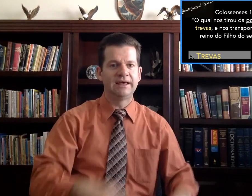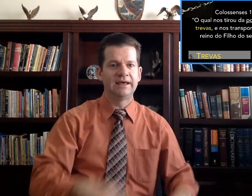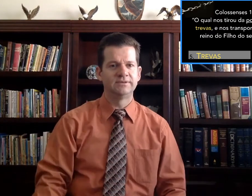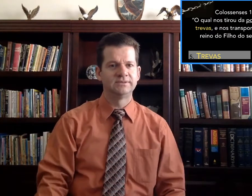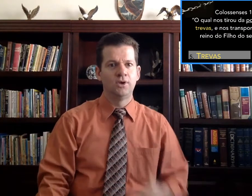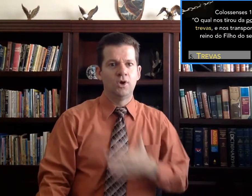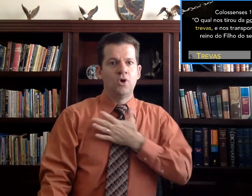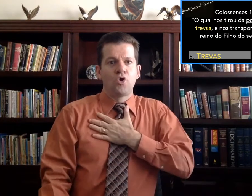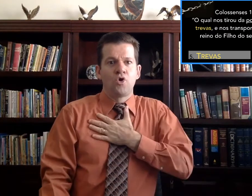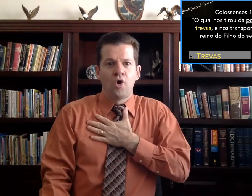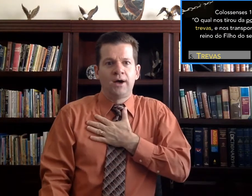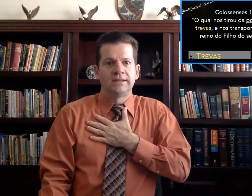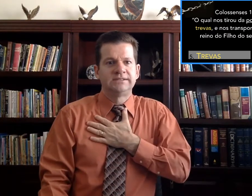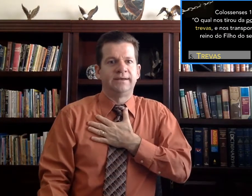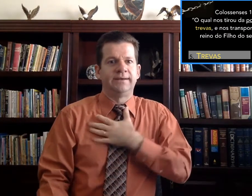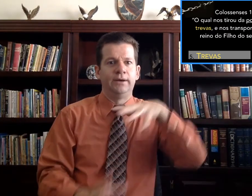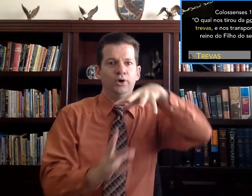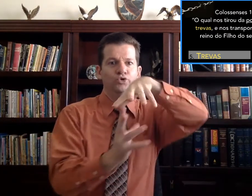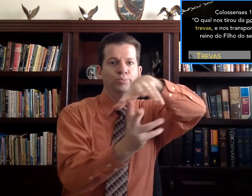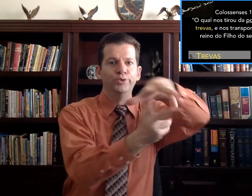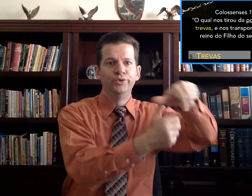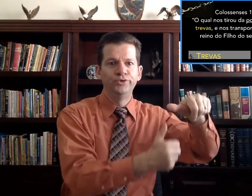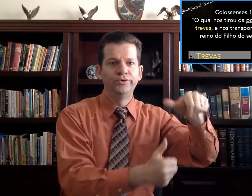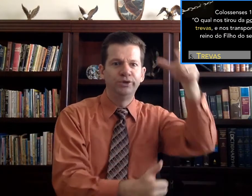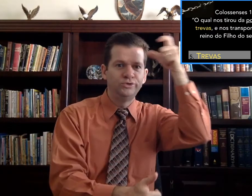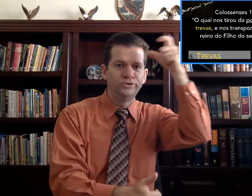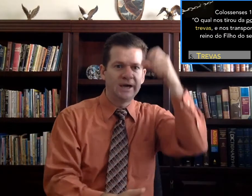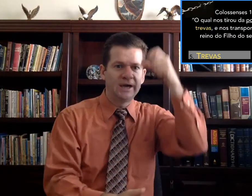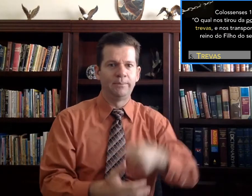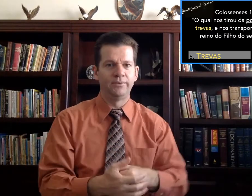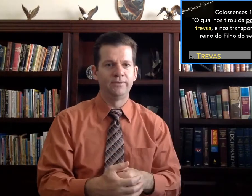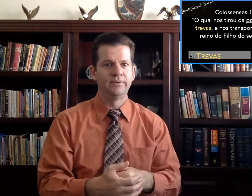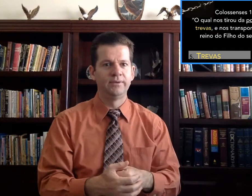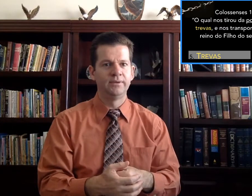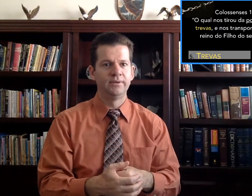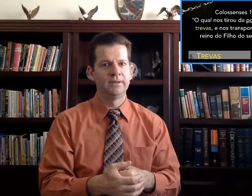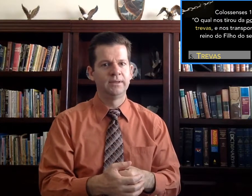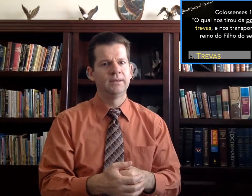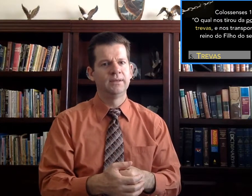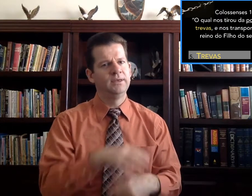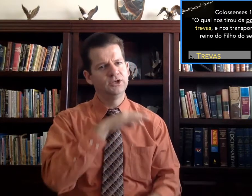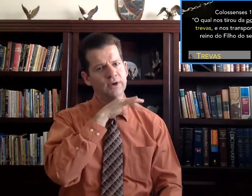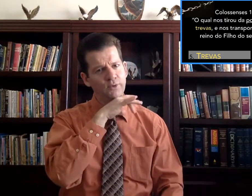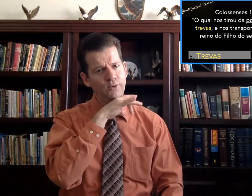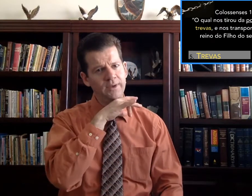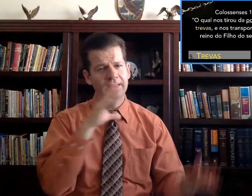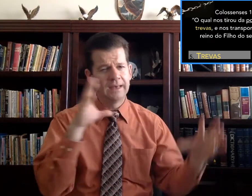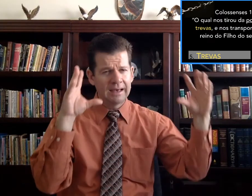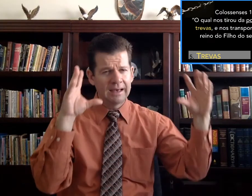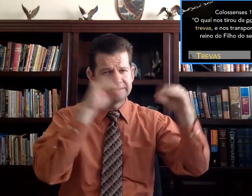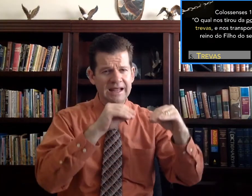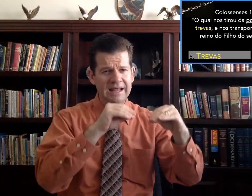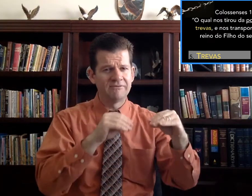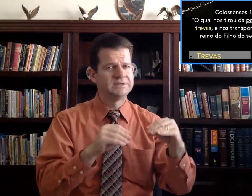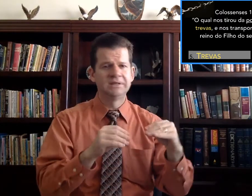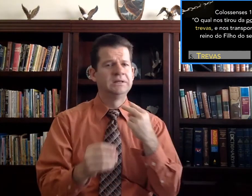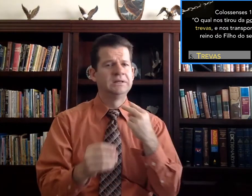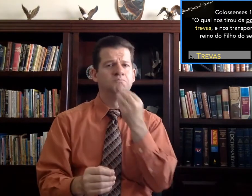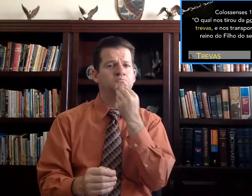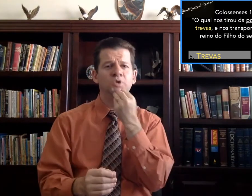trevas. Gosta do mundo do diabo. Isso é ruim. As trevas não